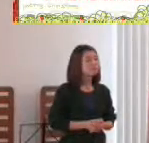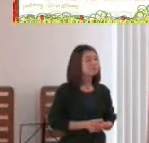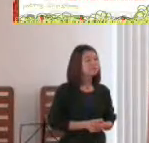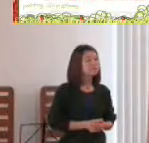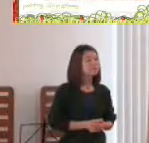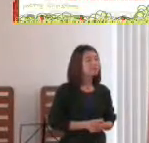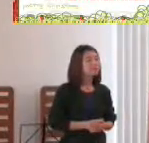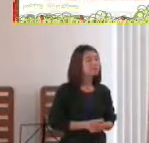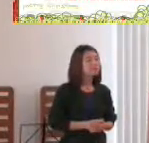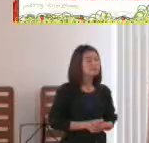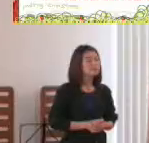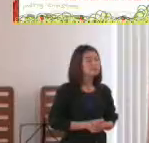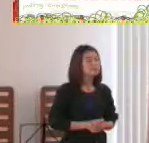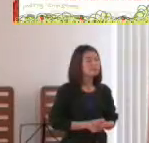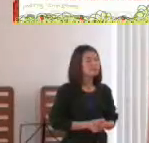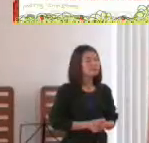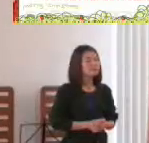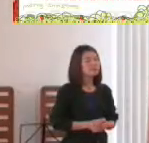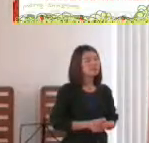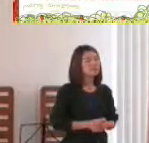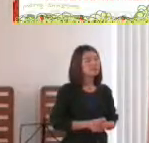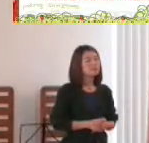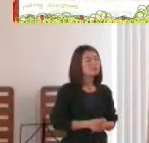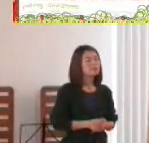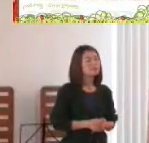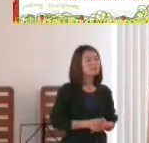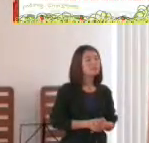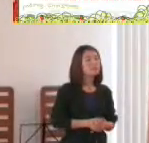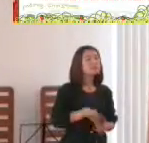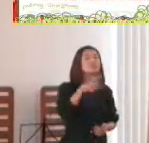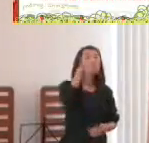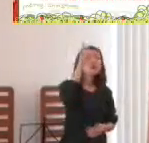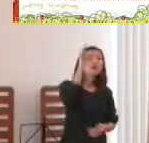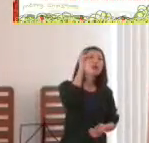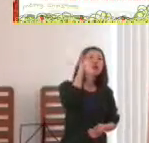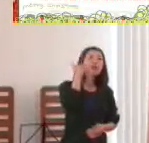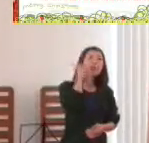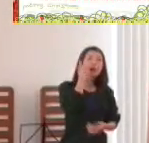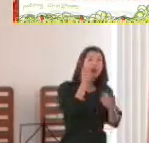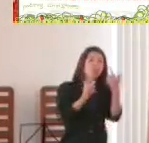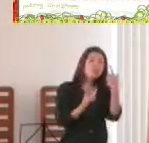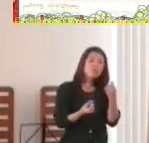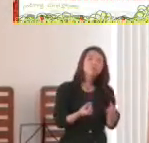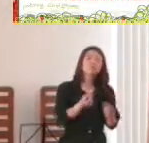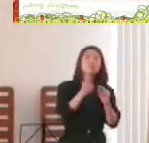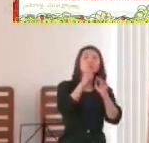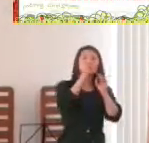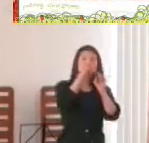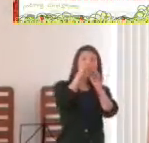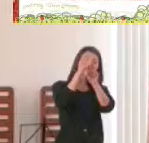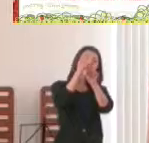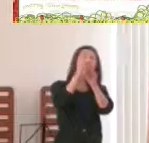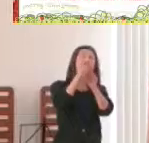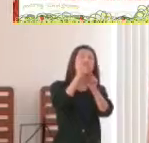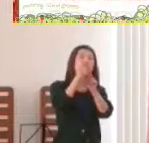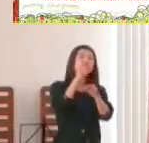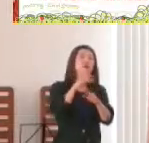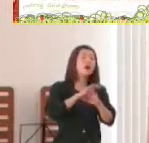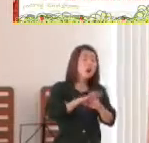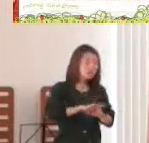神は誰が見ても私たちは安心して神の前に立てるんだということ